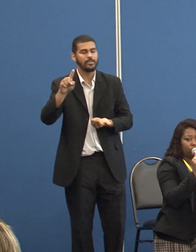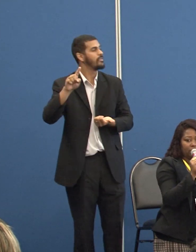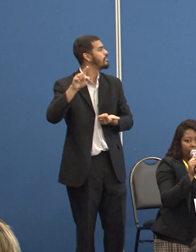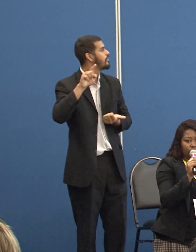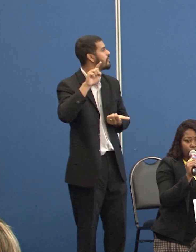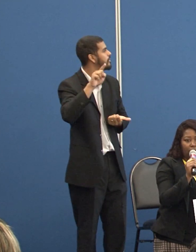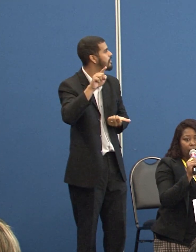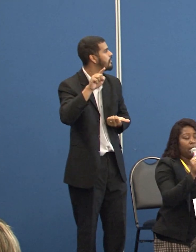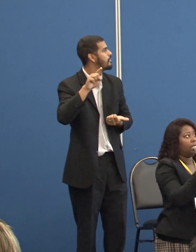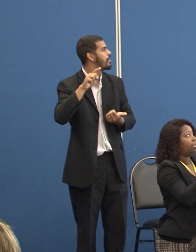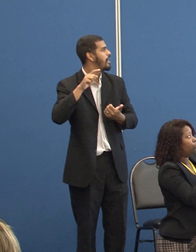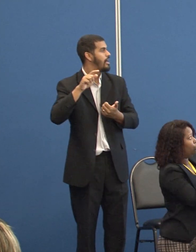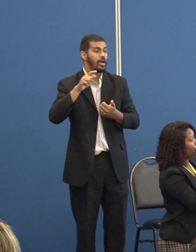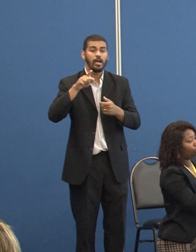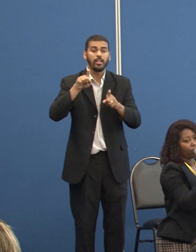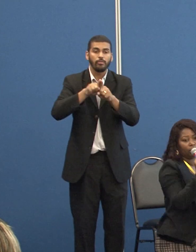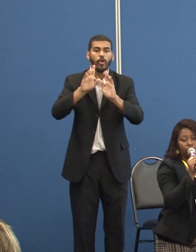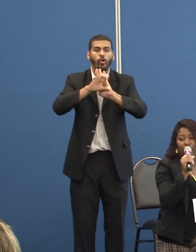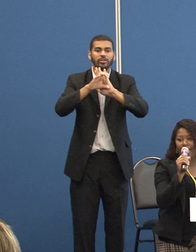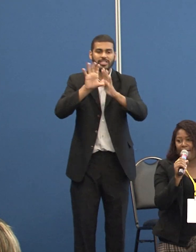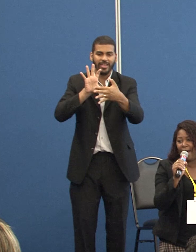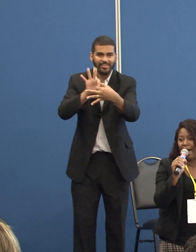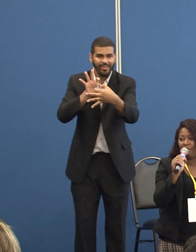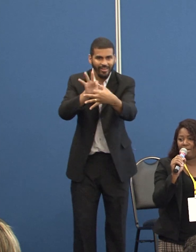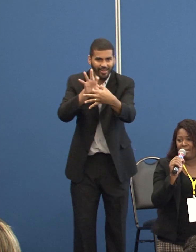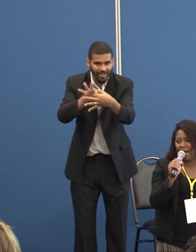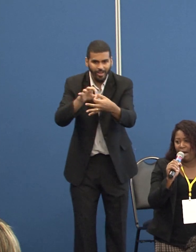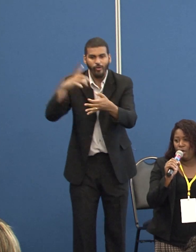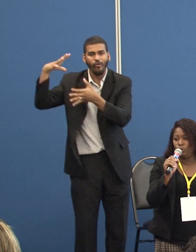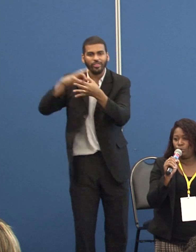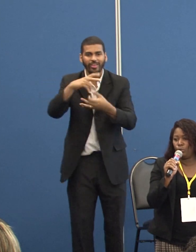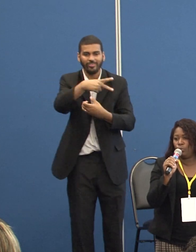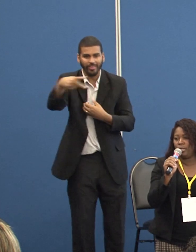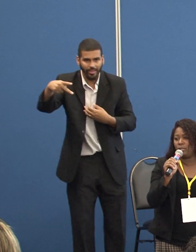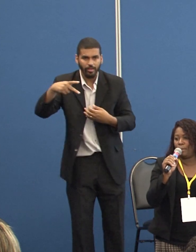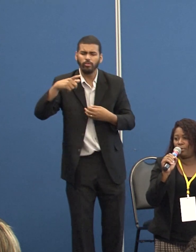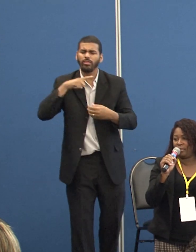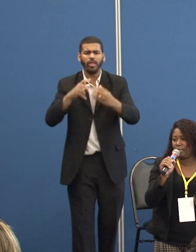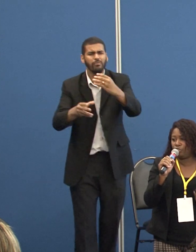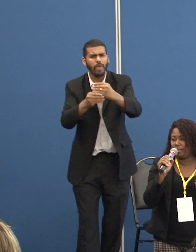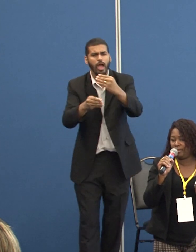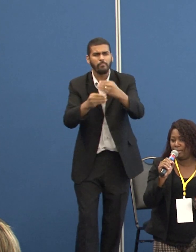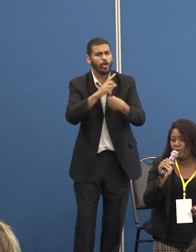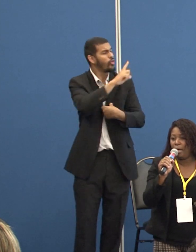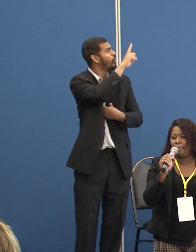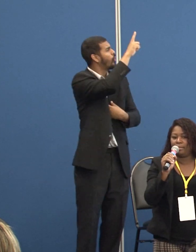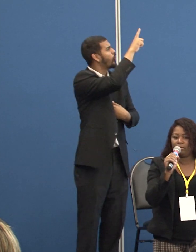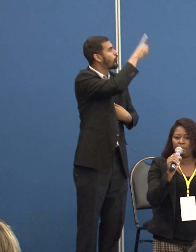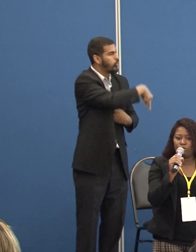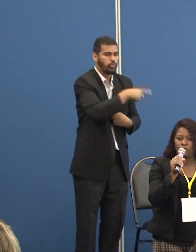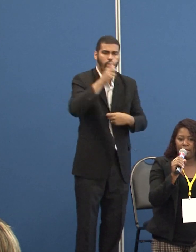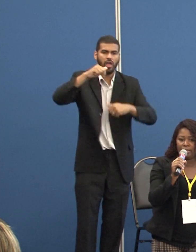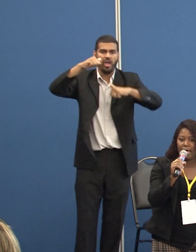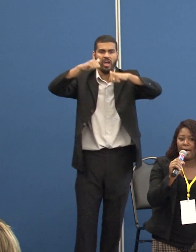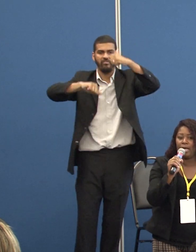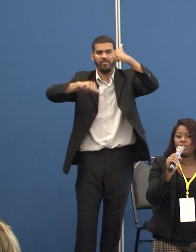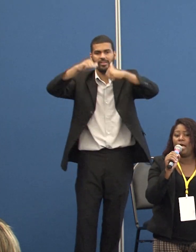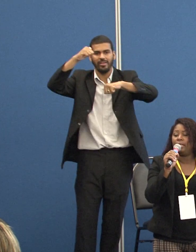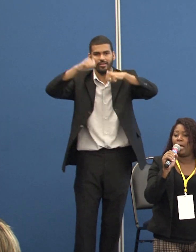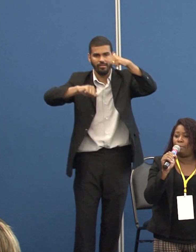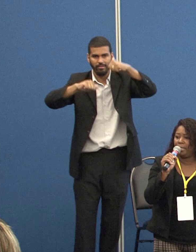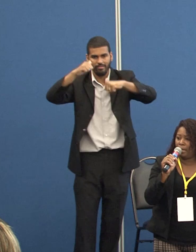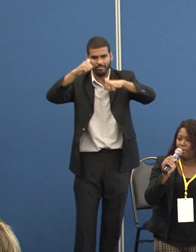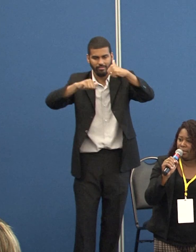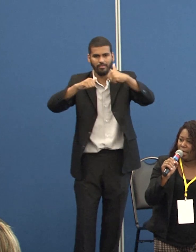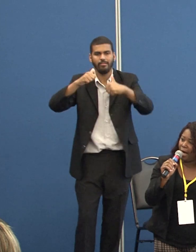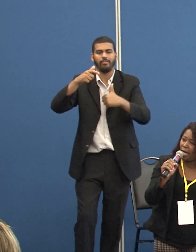desses conceitos. Né? Então, tudo isso é avaliar. Tudo isso é processo de ensino, pensando na funcionalidade,